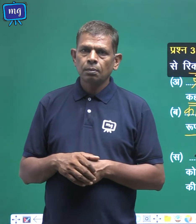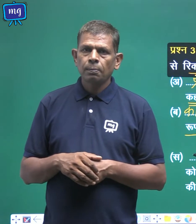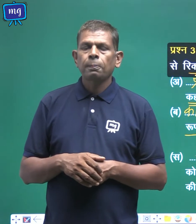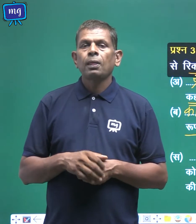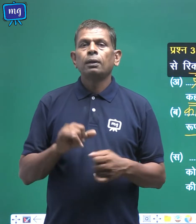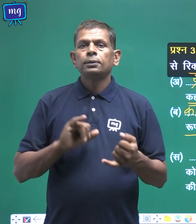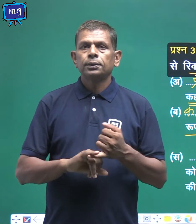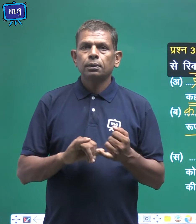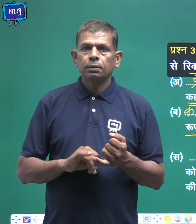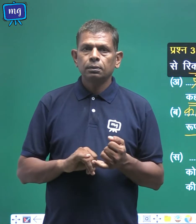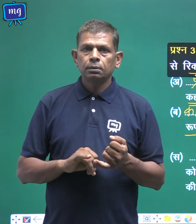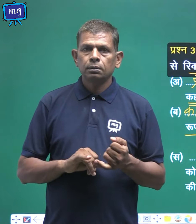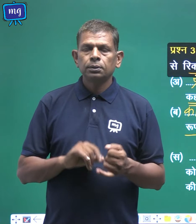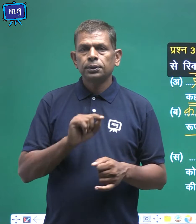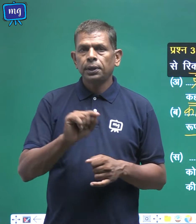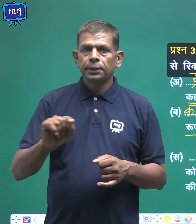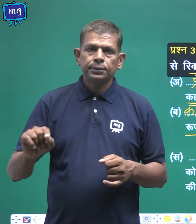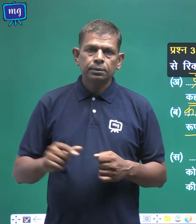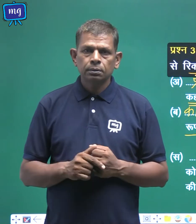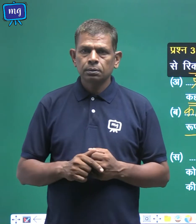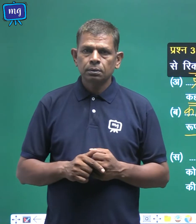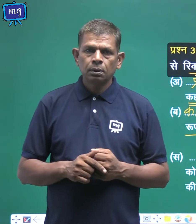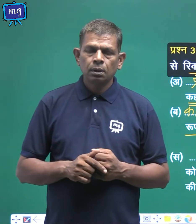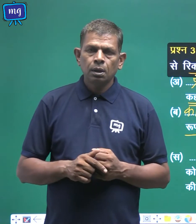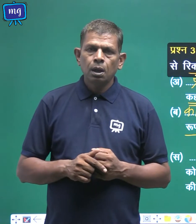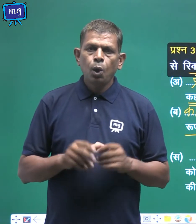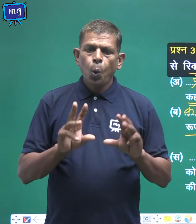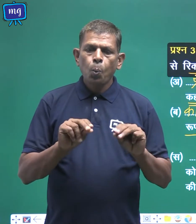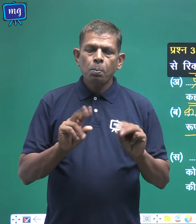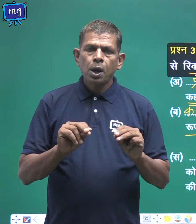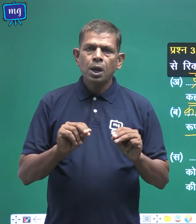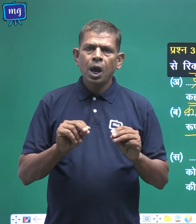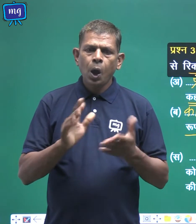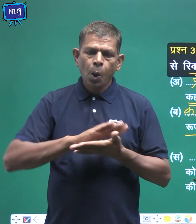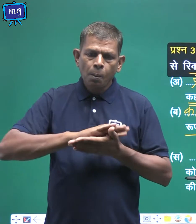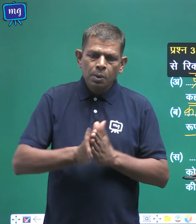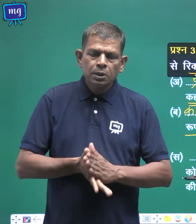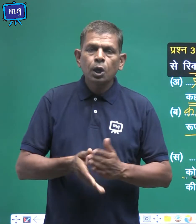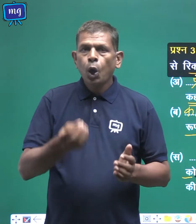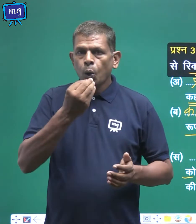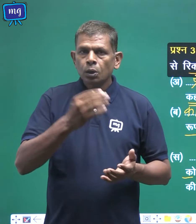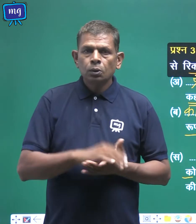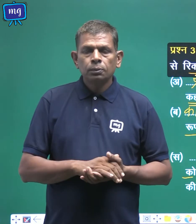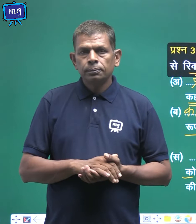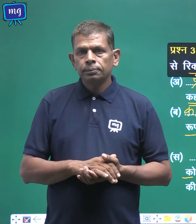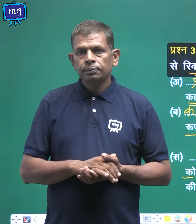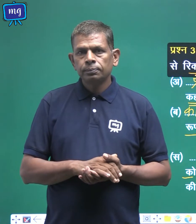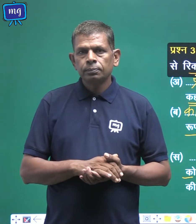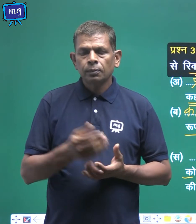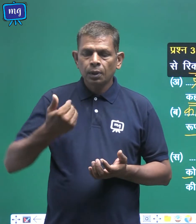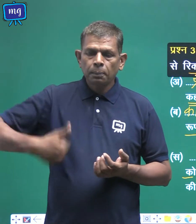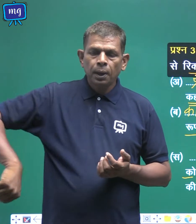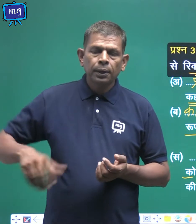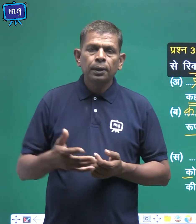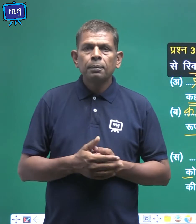स डैश बिना पचे भोजन को बाहर